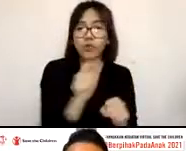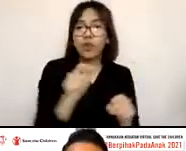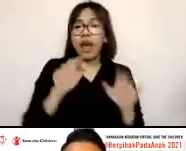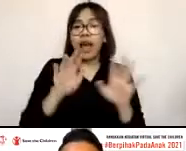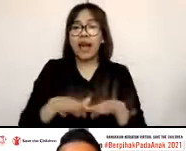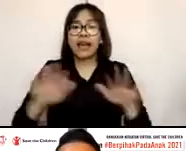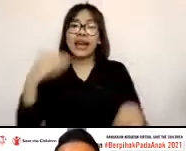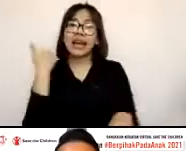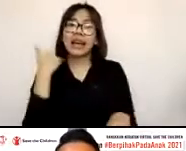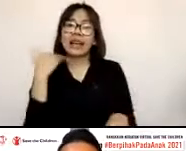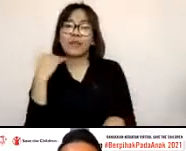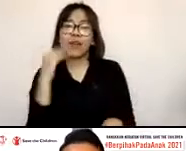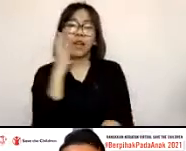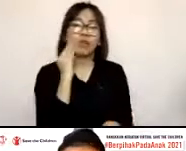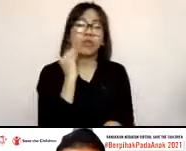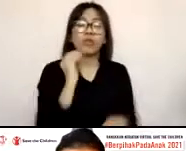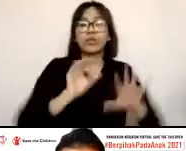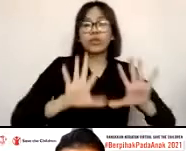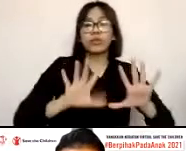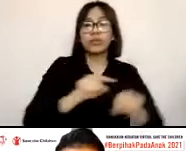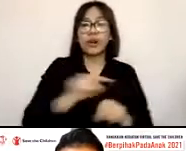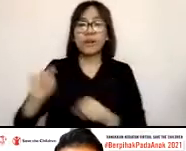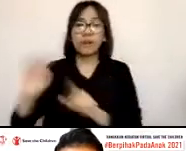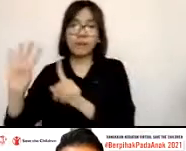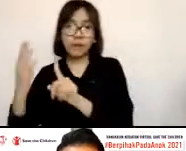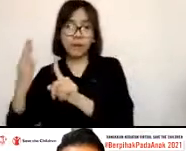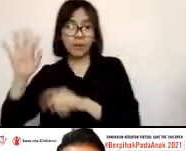10 sampai 14 tahun.